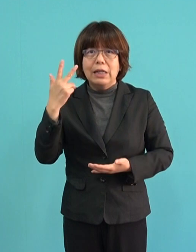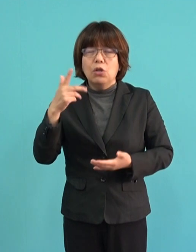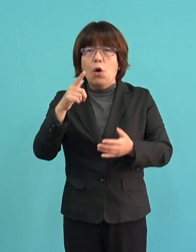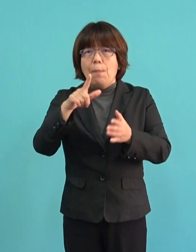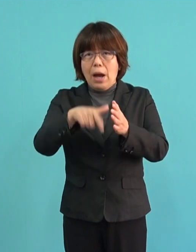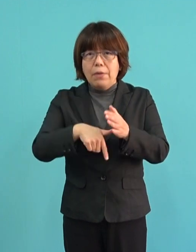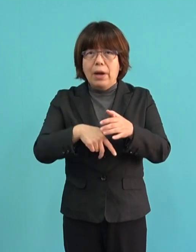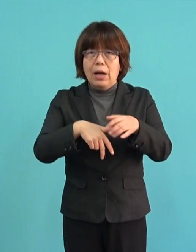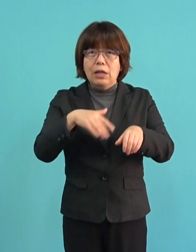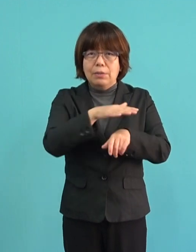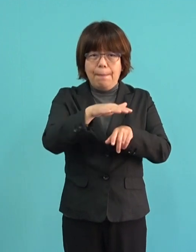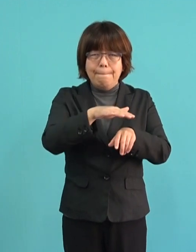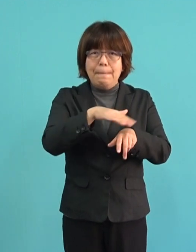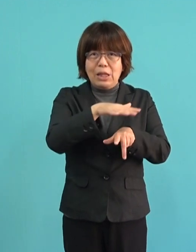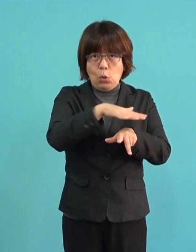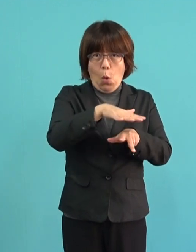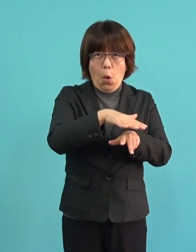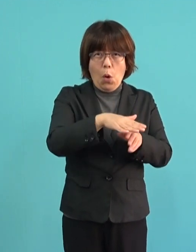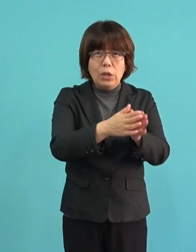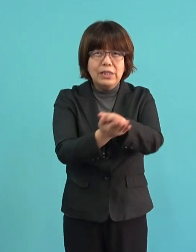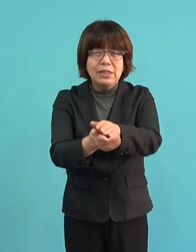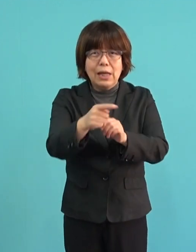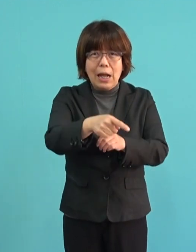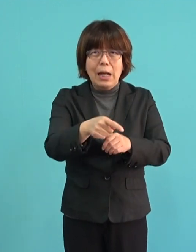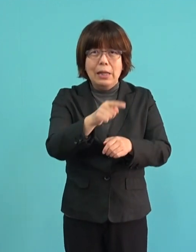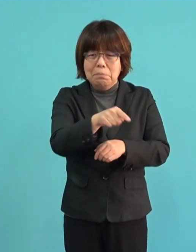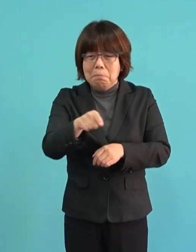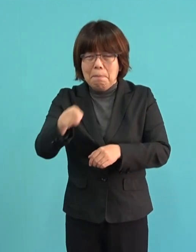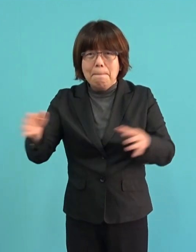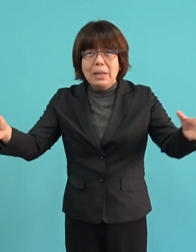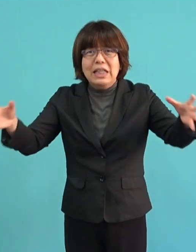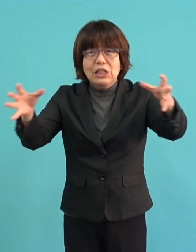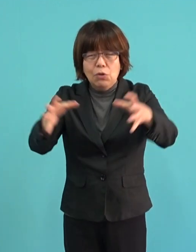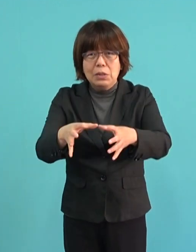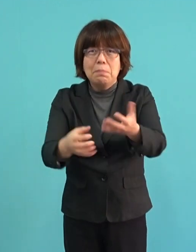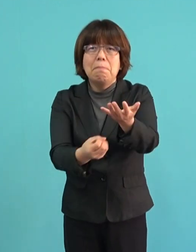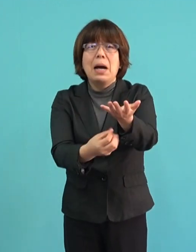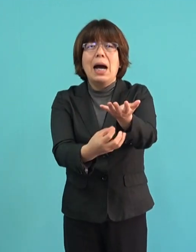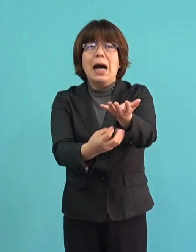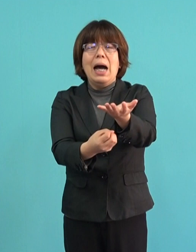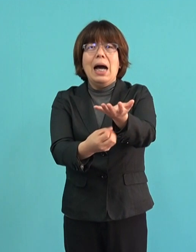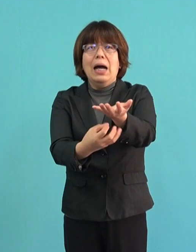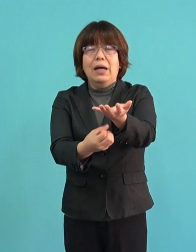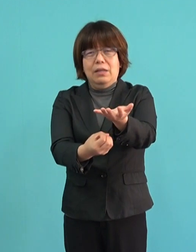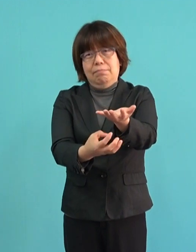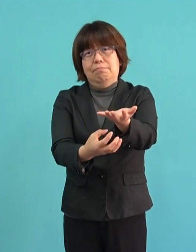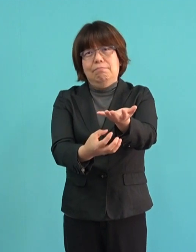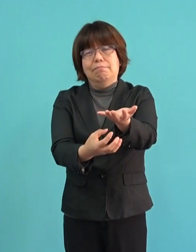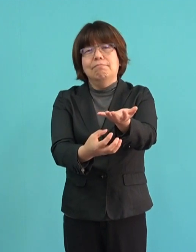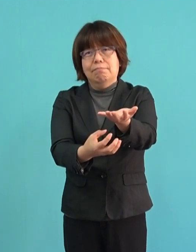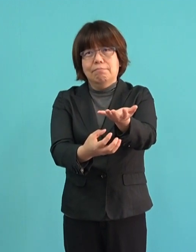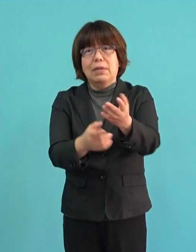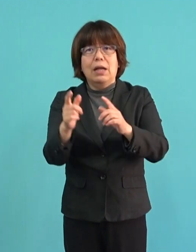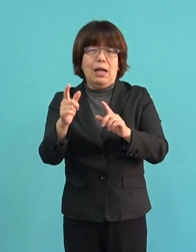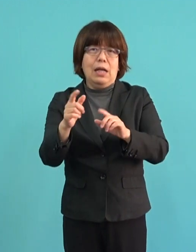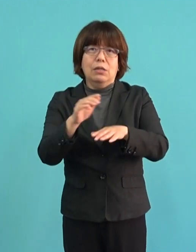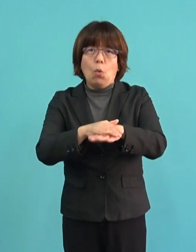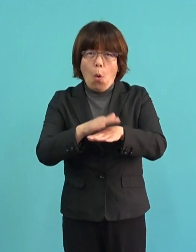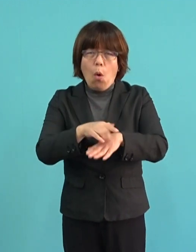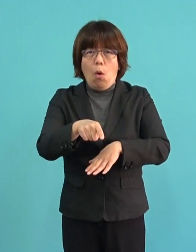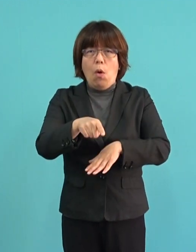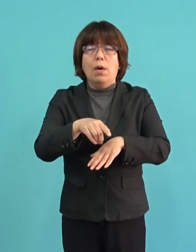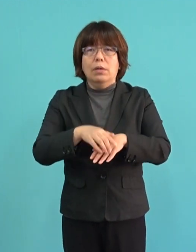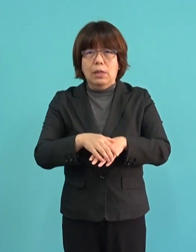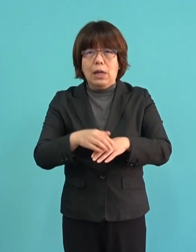は合奏と言いますか一緒に何体かの動物をですね一緒に燃やすという形になっていますのであの